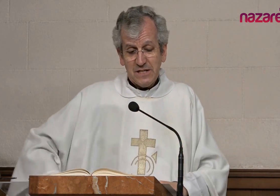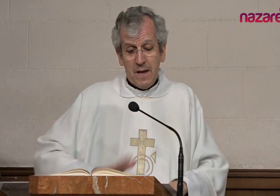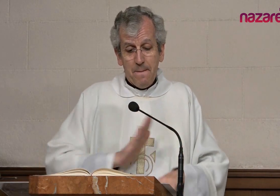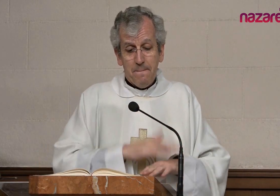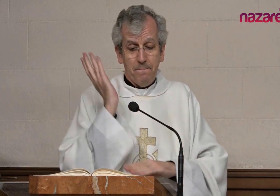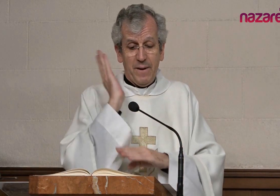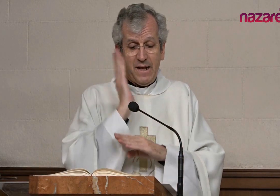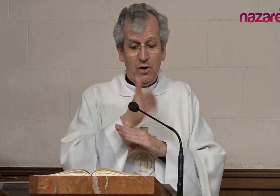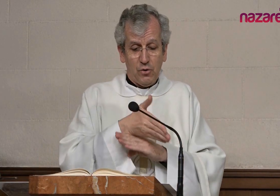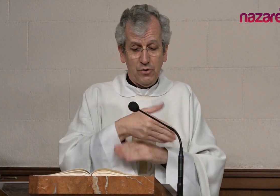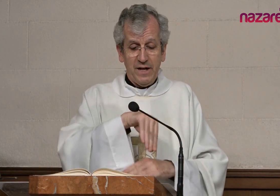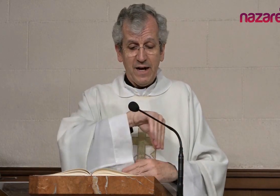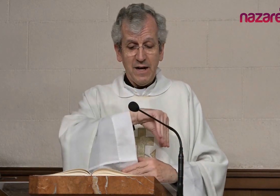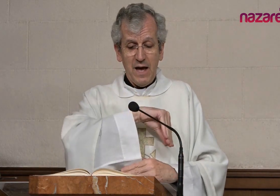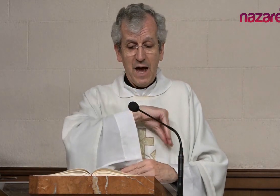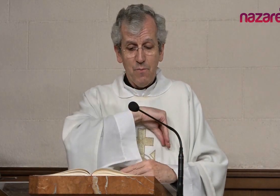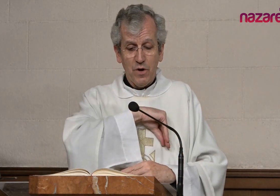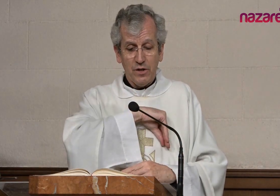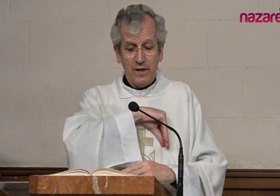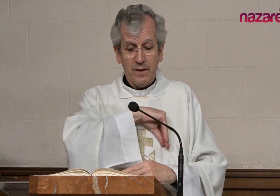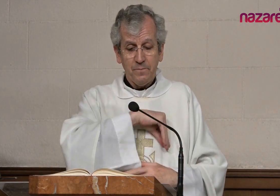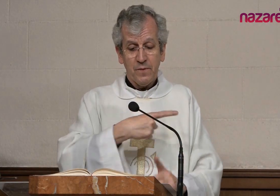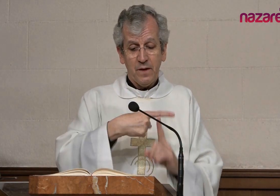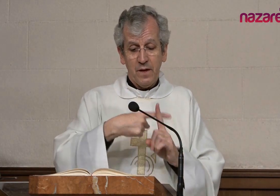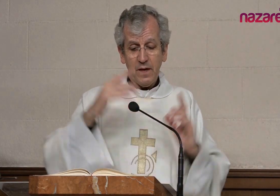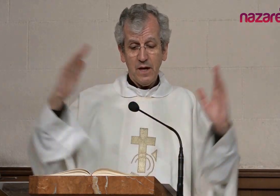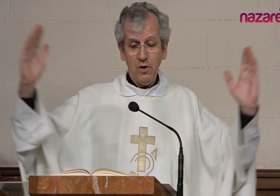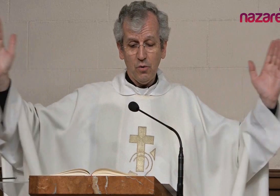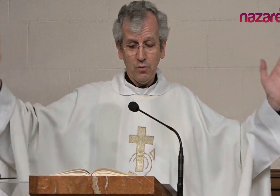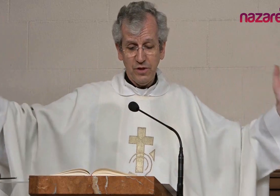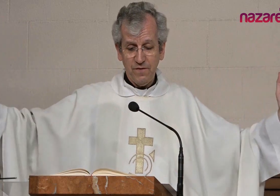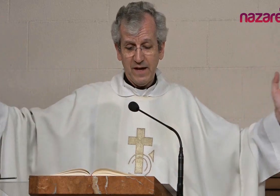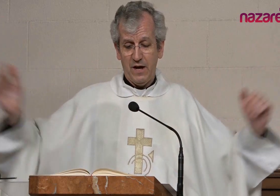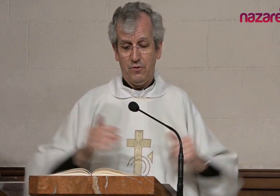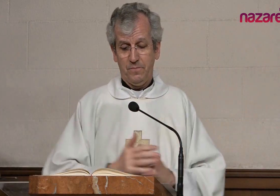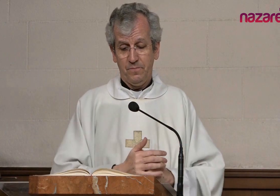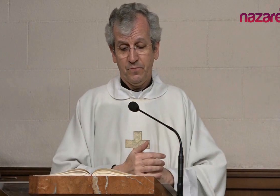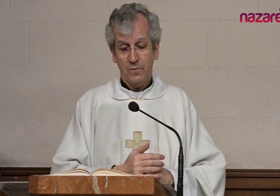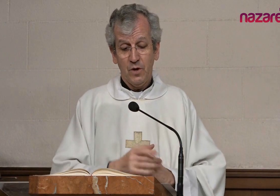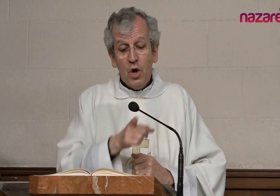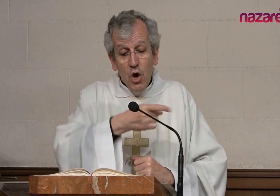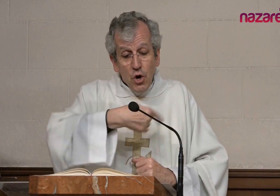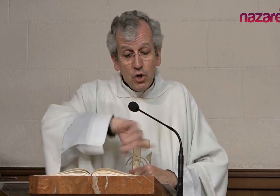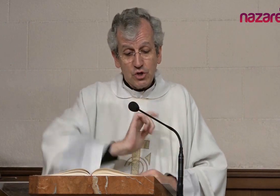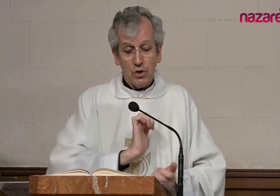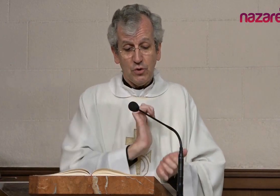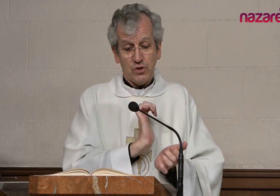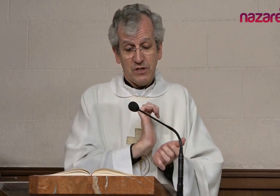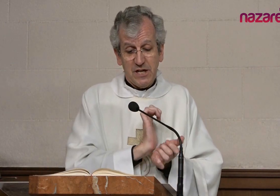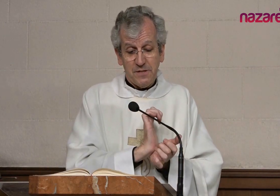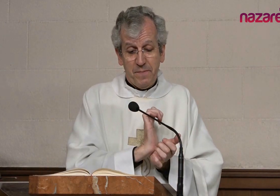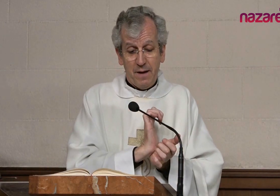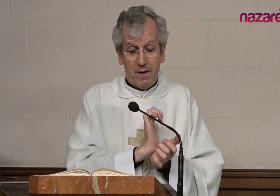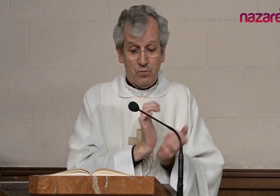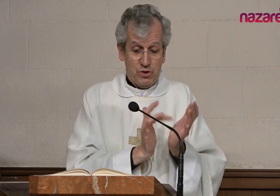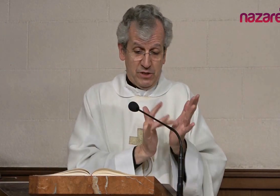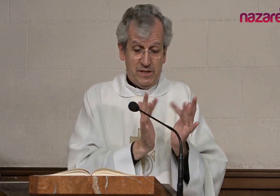jefes para que lo condenaran a muerte y lo crucificaron. Nosotros esperábamos